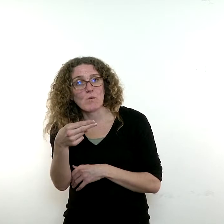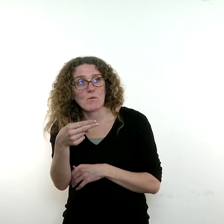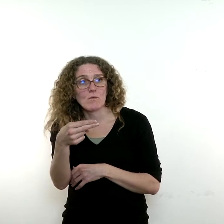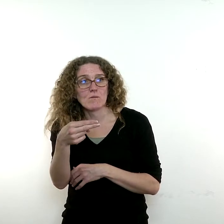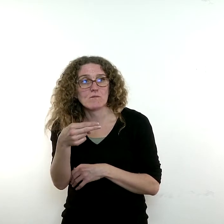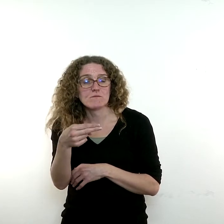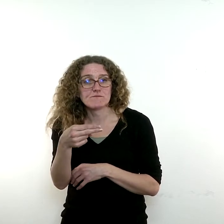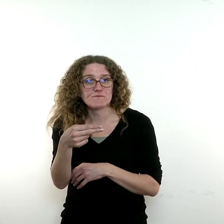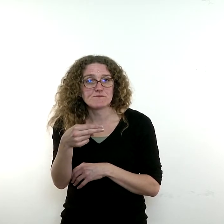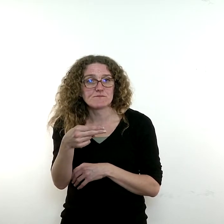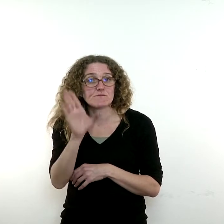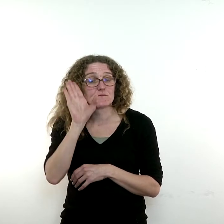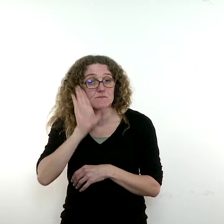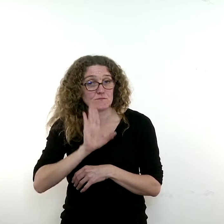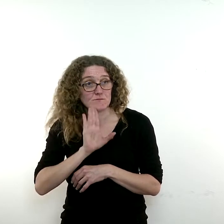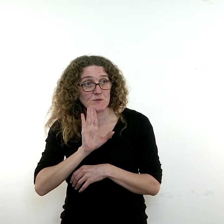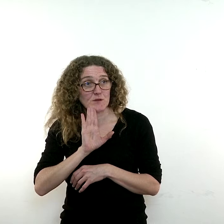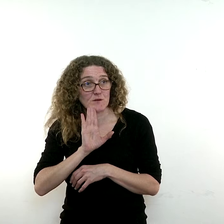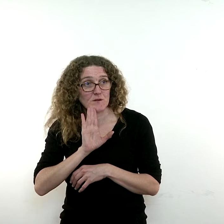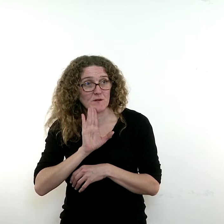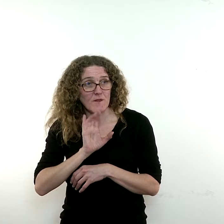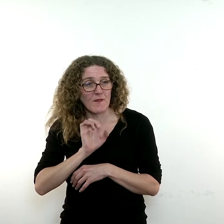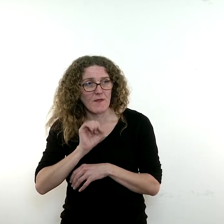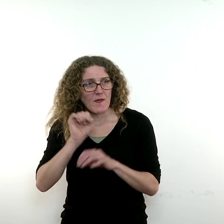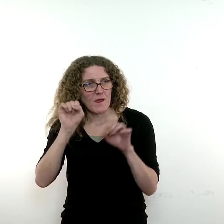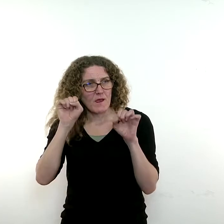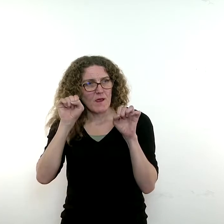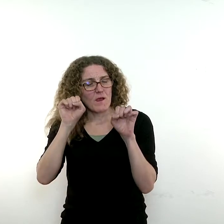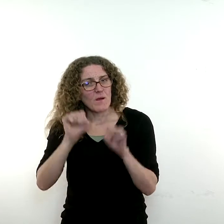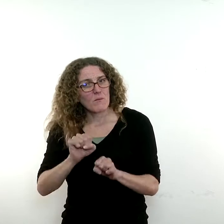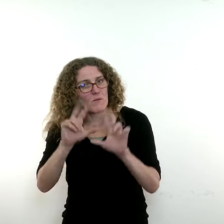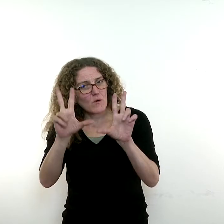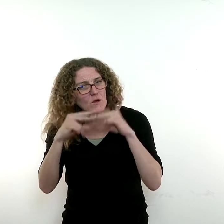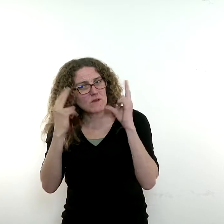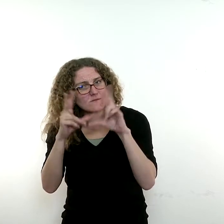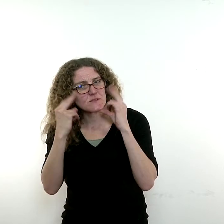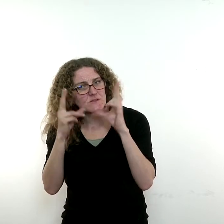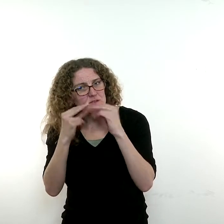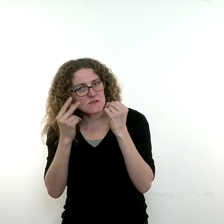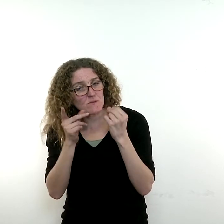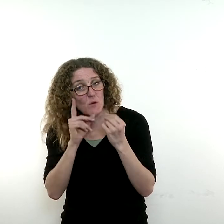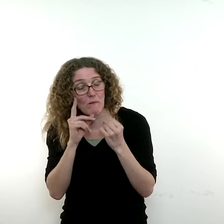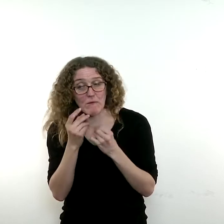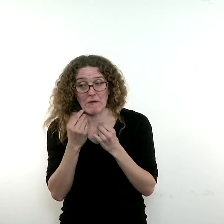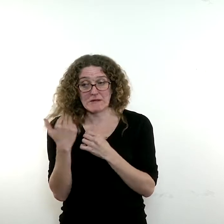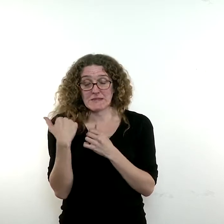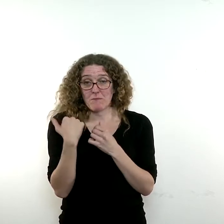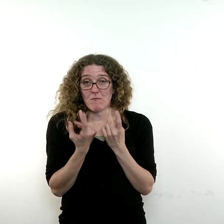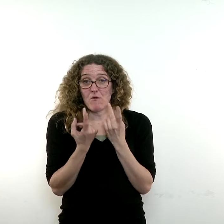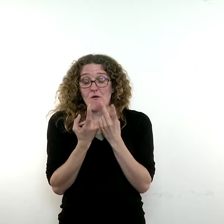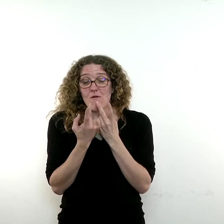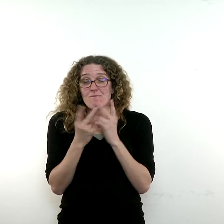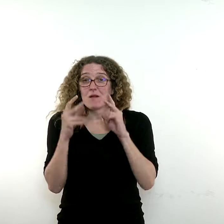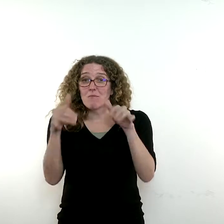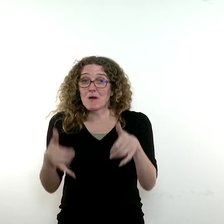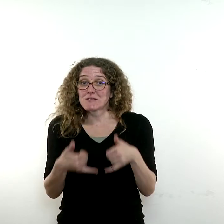de nous faire part du prix que a gagné la ville il y a quelques jours et qu'elle est allée